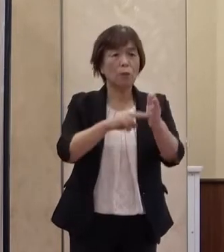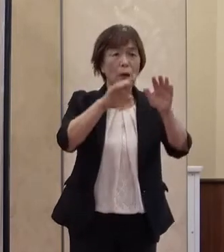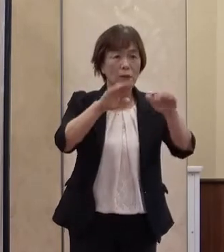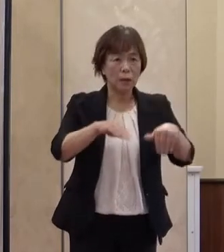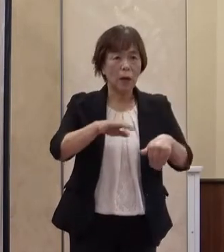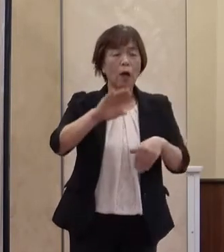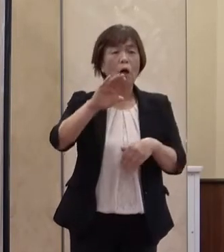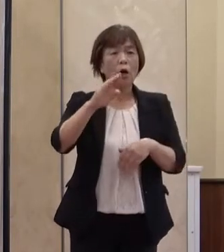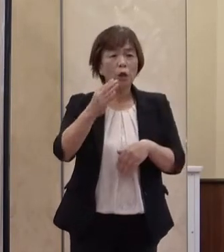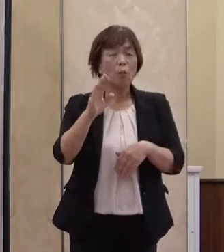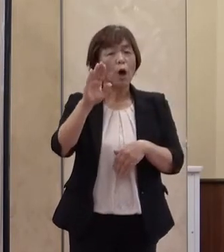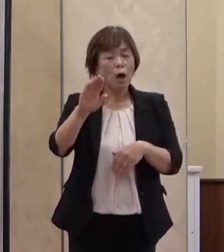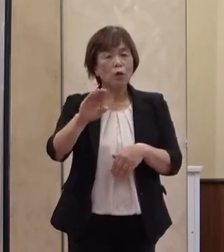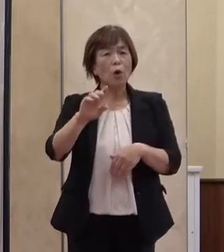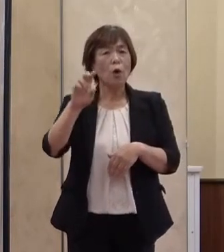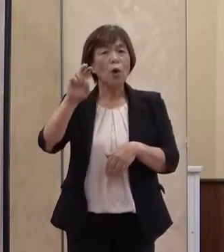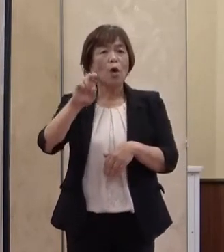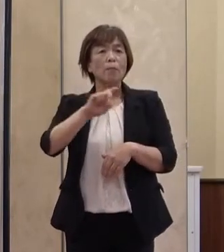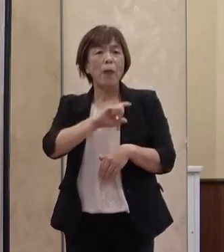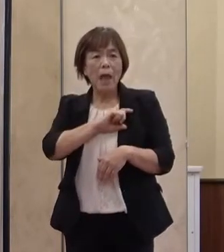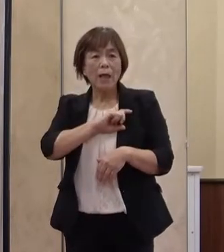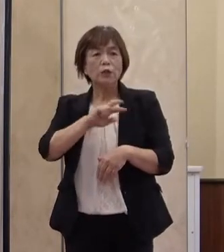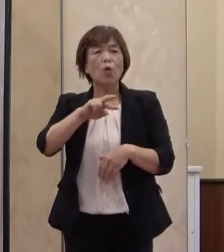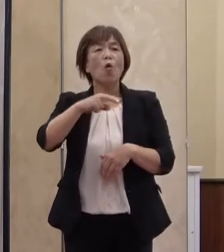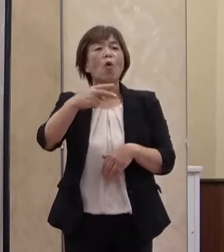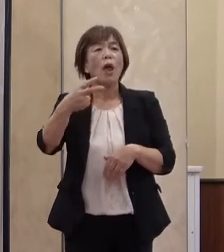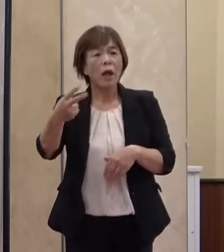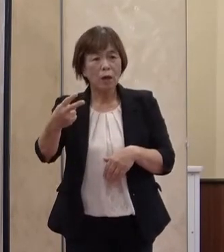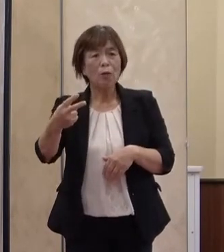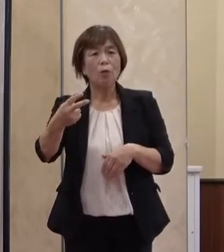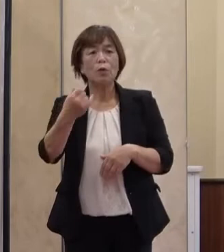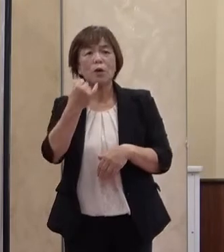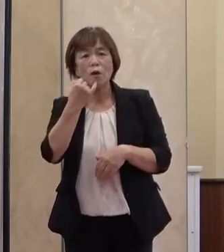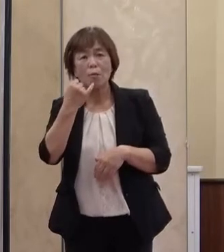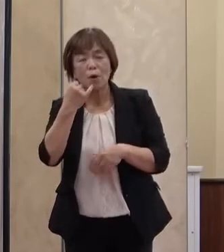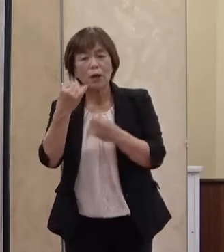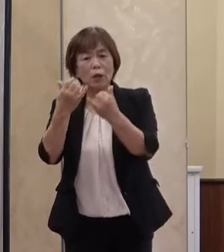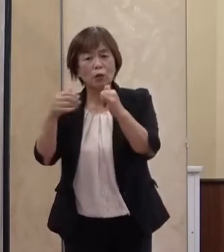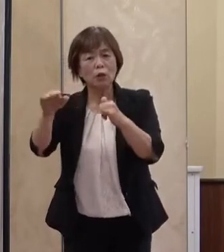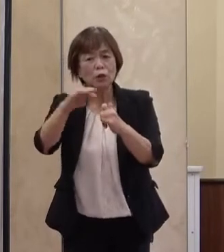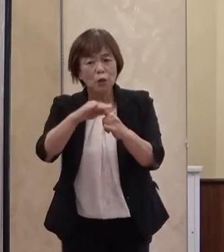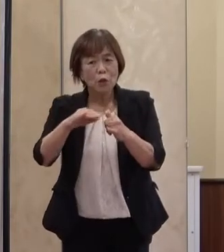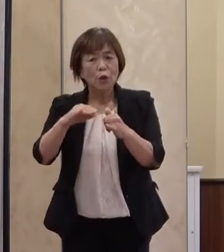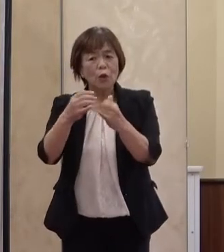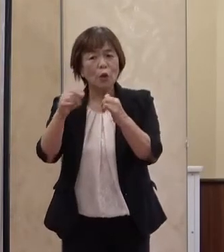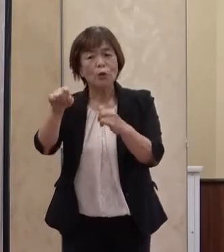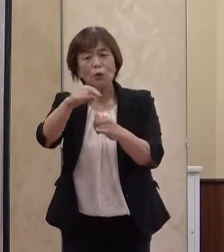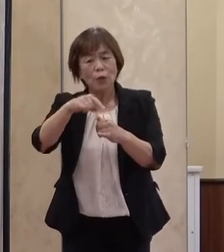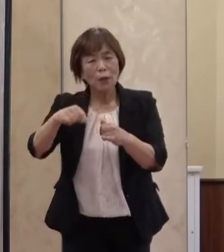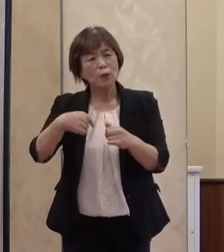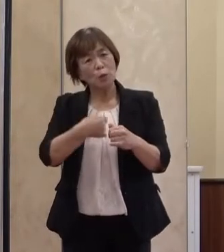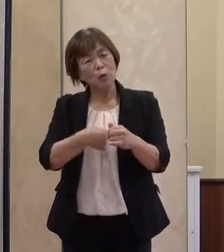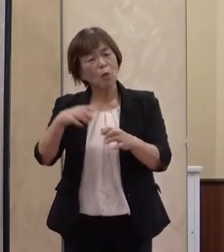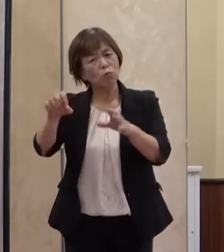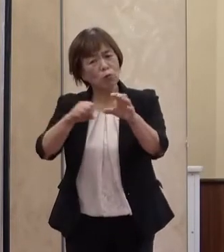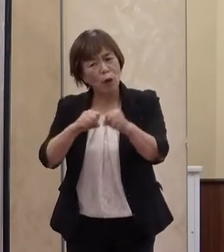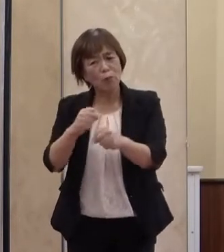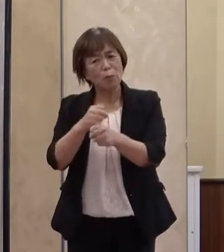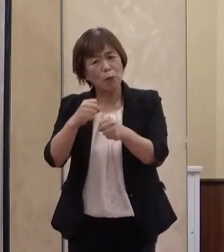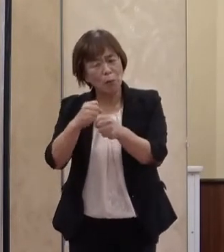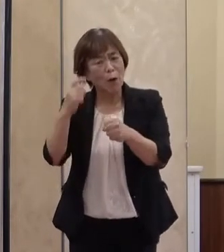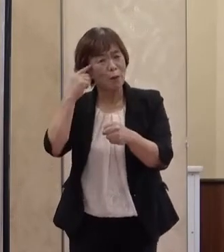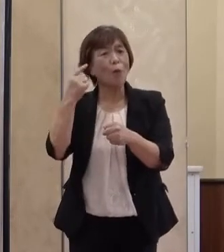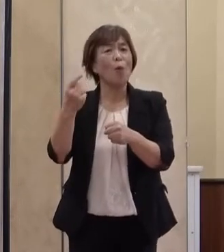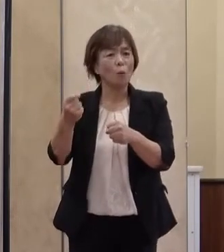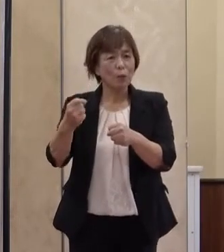名称変更を求める民意がどれぐらいの割合を占めているかというのはなかなかこう判断つかないのかなと思うんですが、名称変